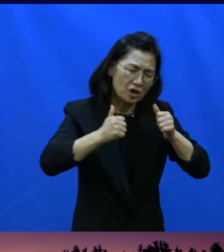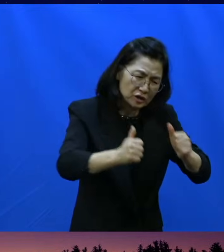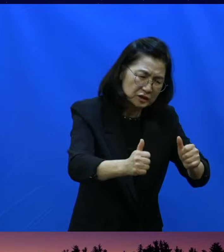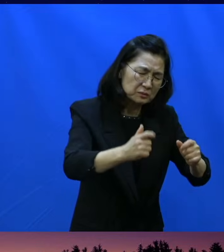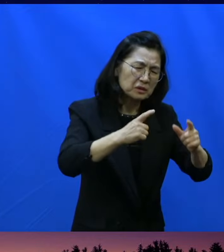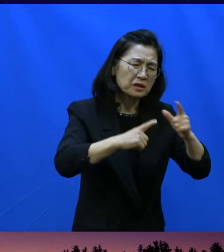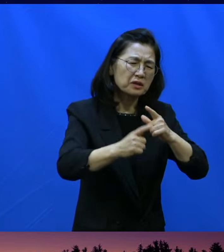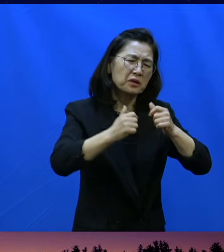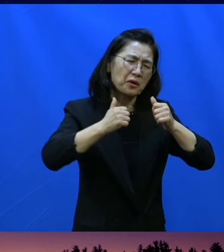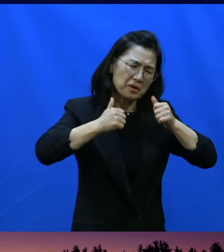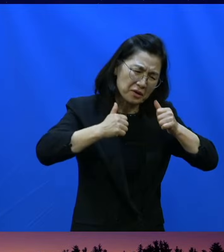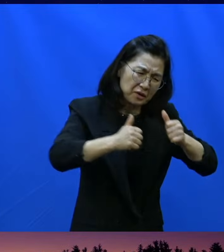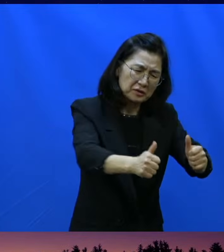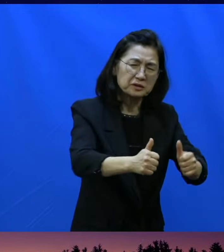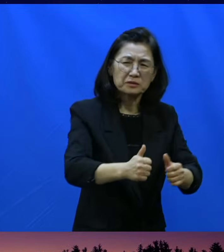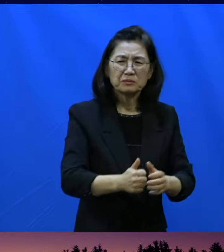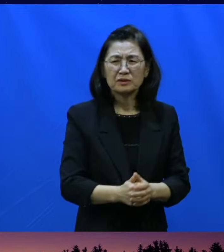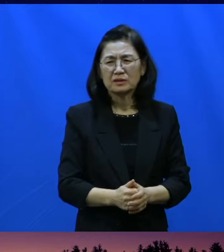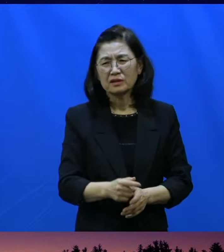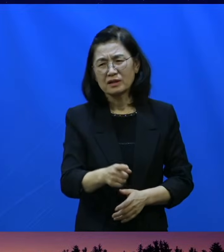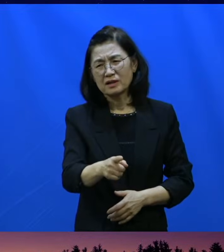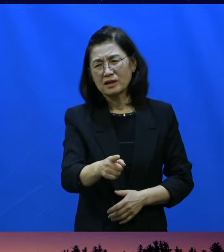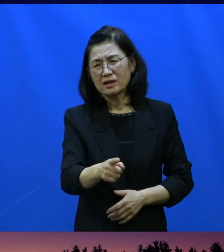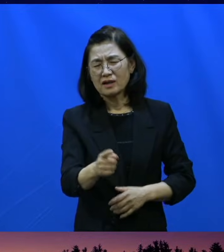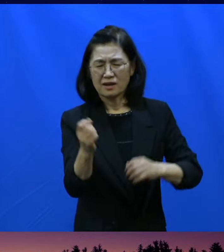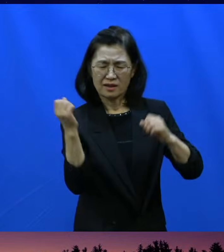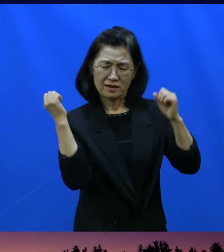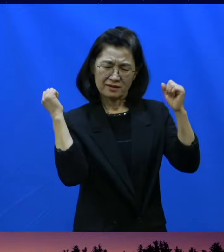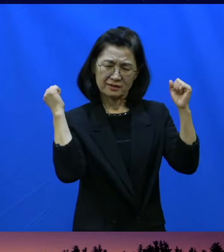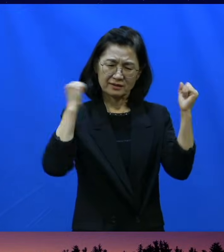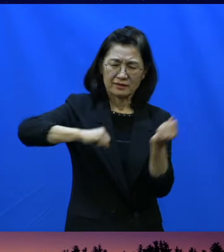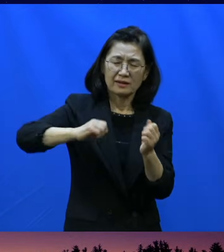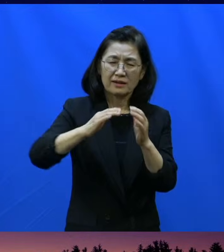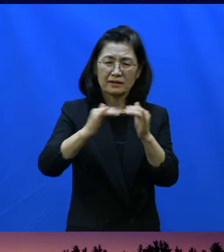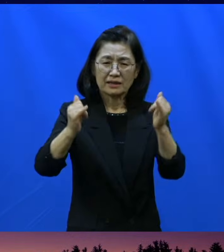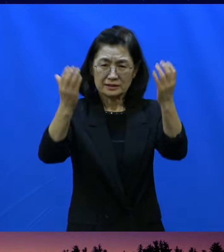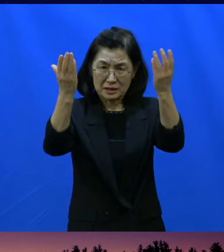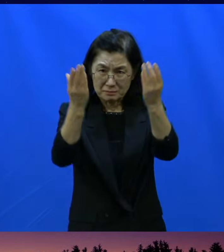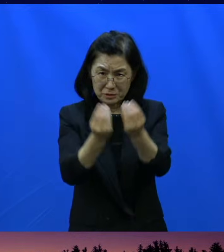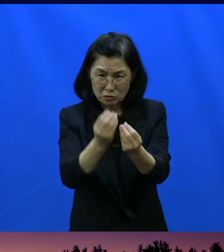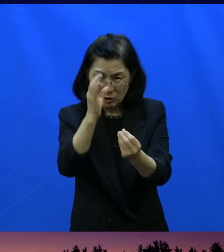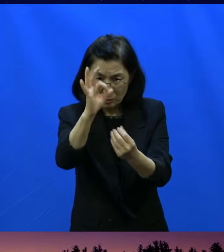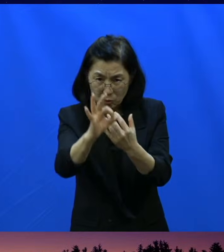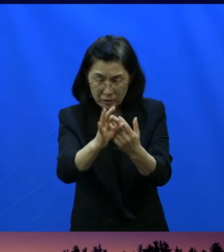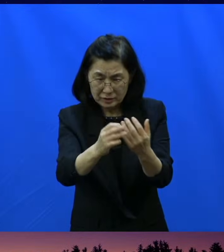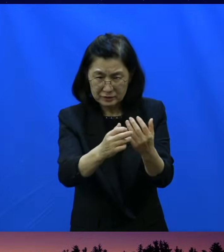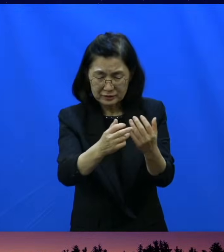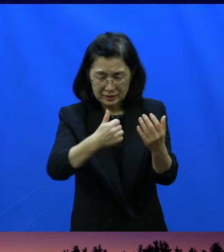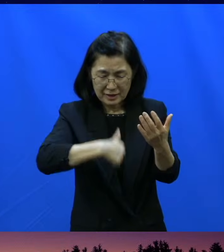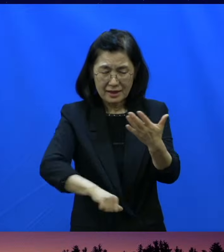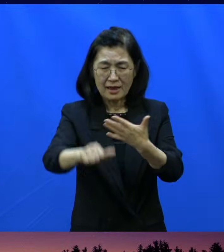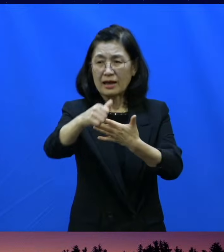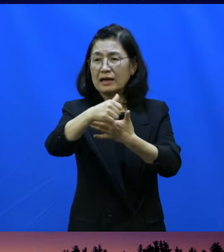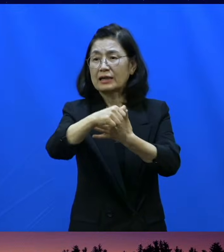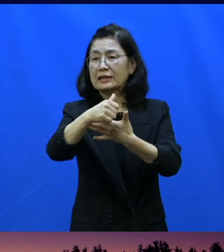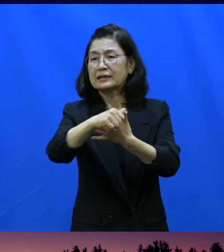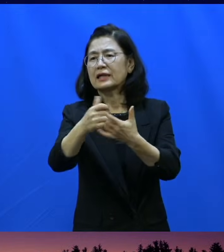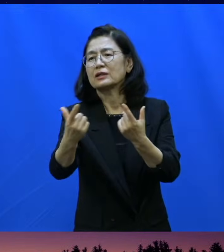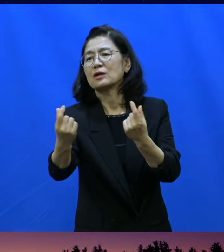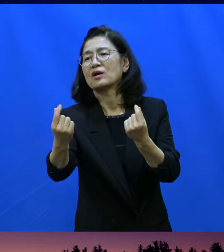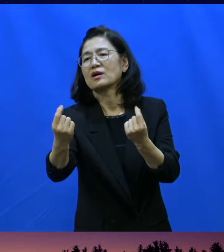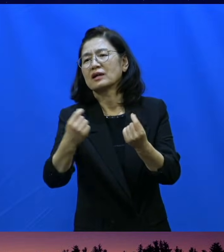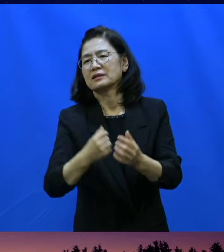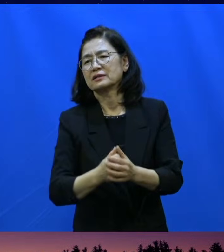누가 되는지 아세요? 탕자의 비유에서 나오는 큰아들이 돼요. 그런 열심히 일을